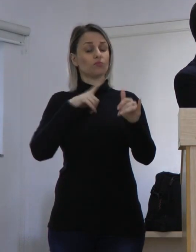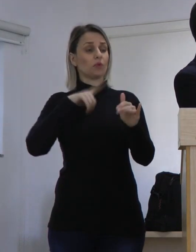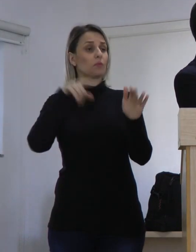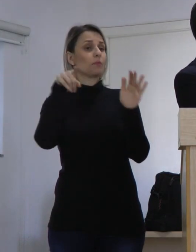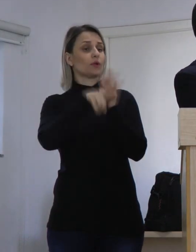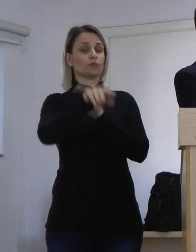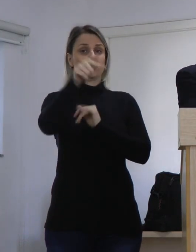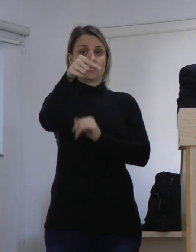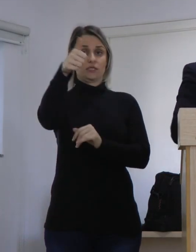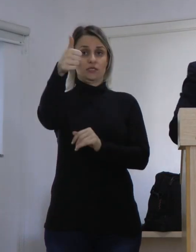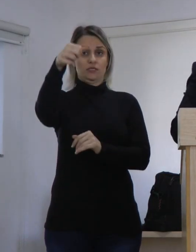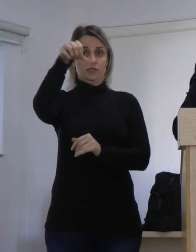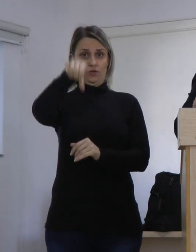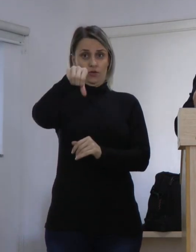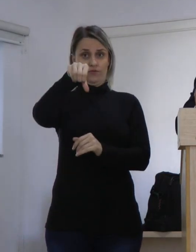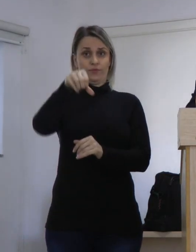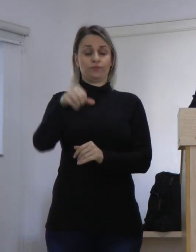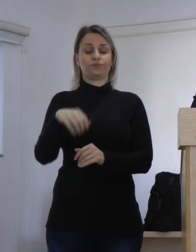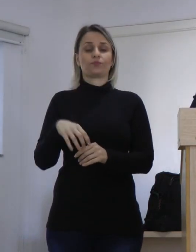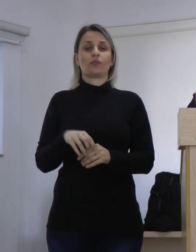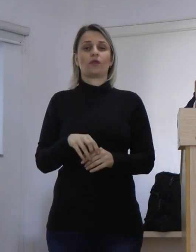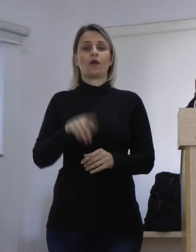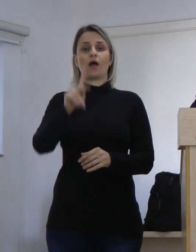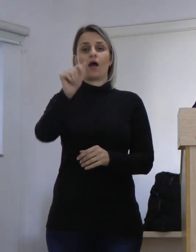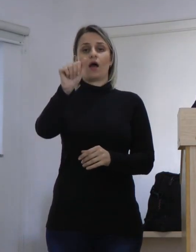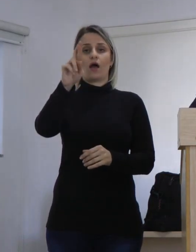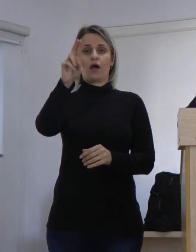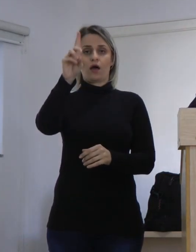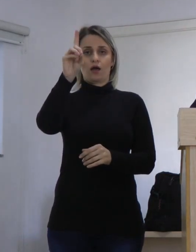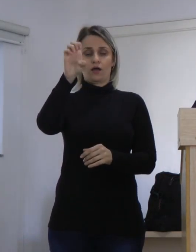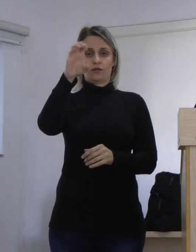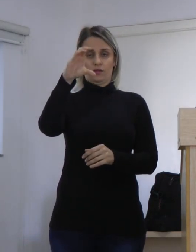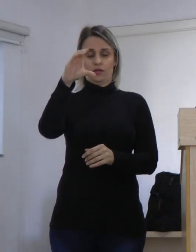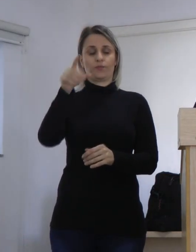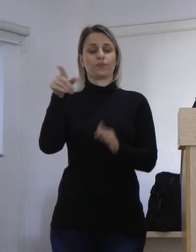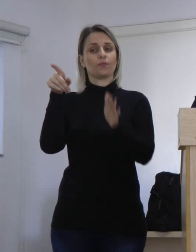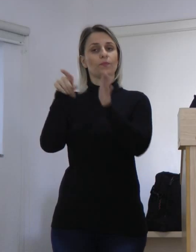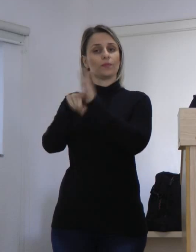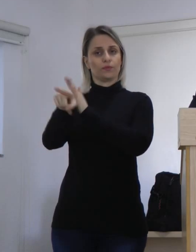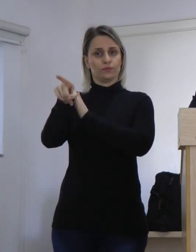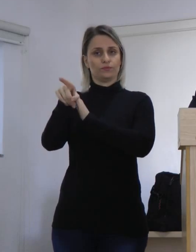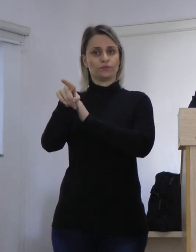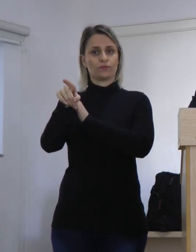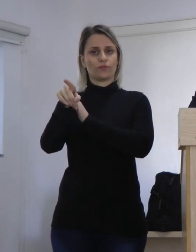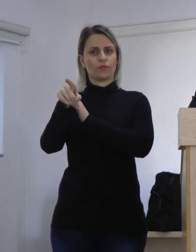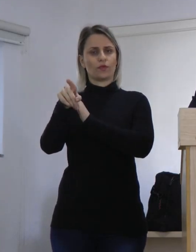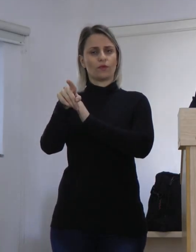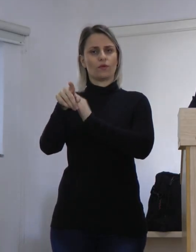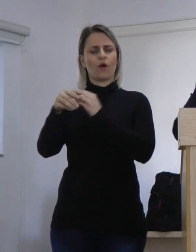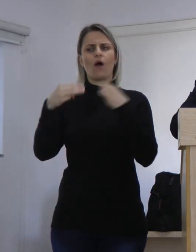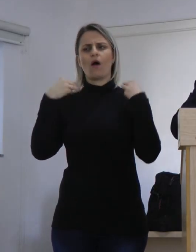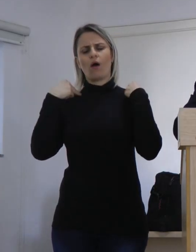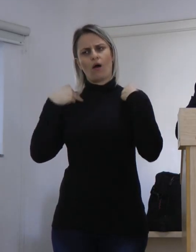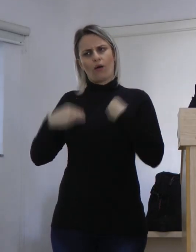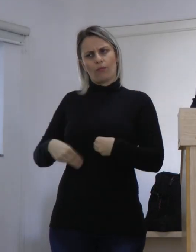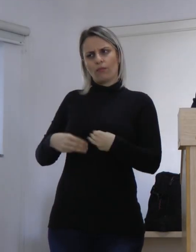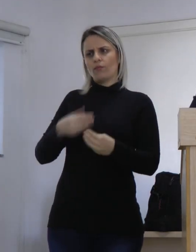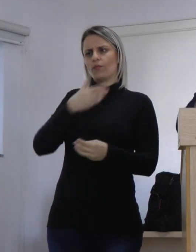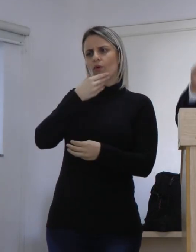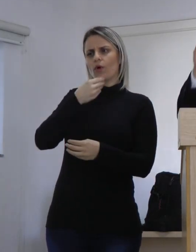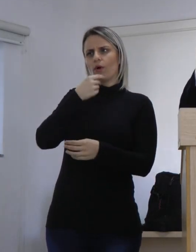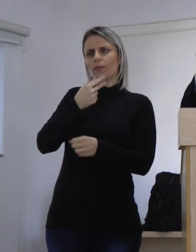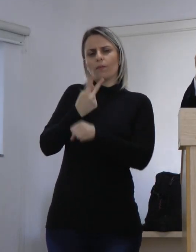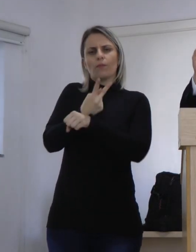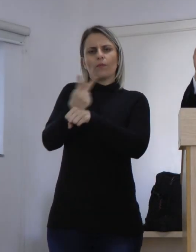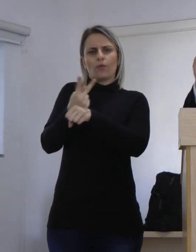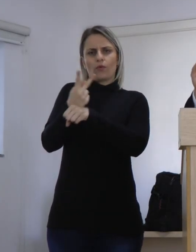Kardec pergunta: merece censura o homem por procurar o seu bem-estar? E os Espíritos respondem: